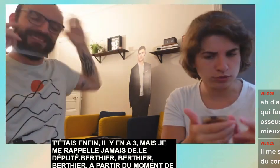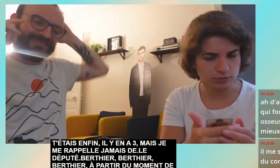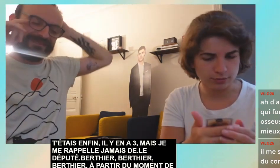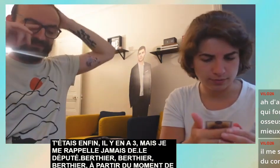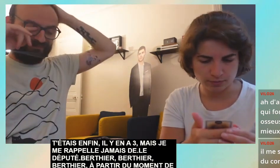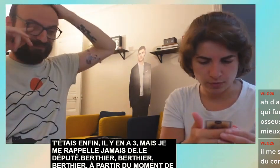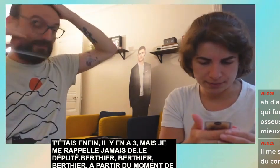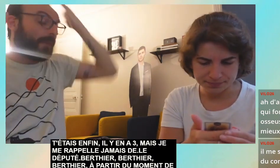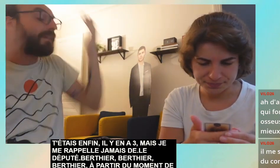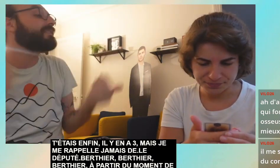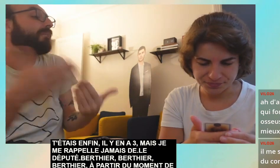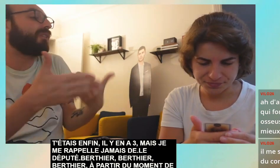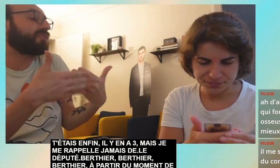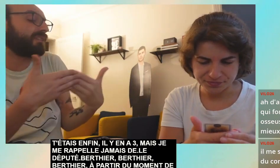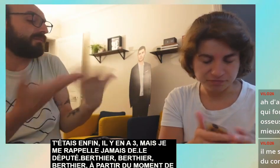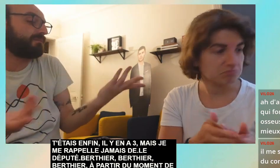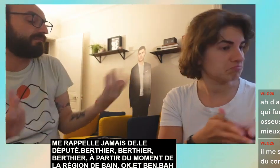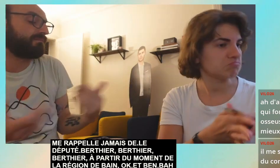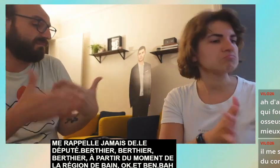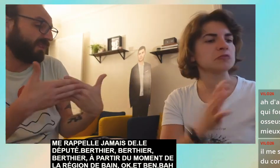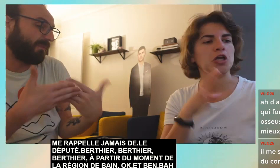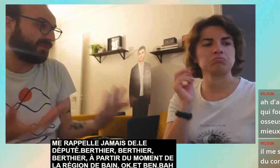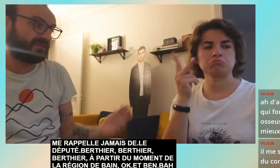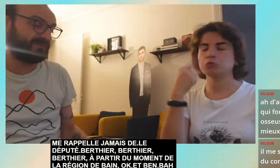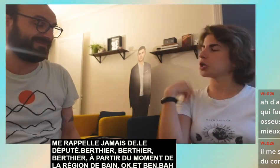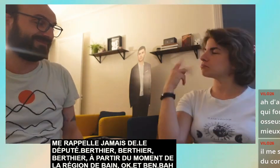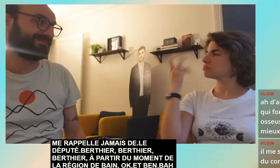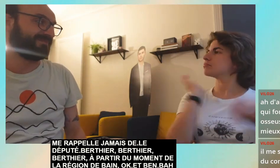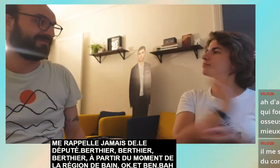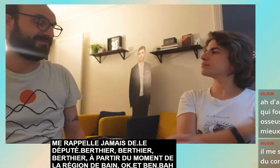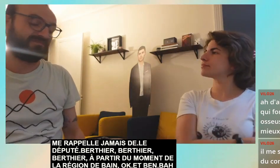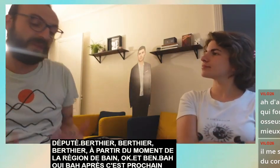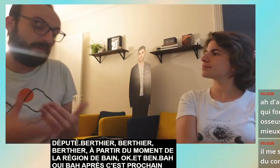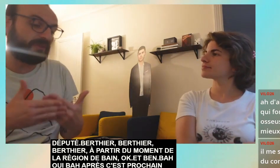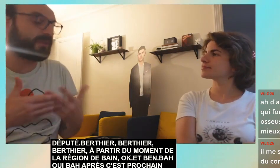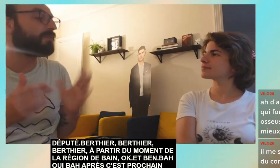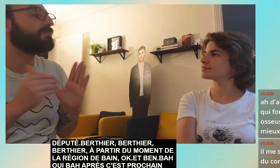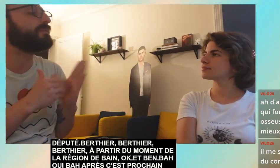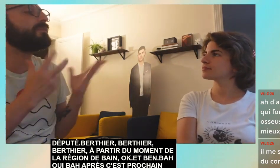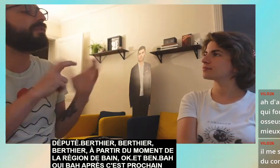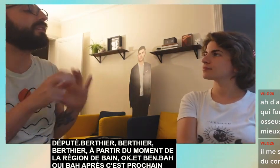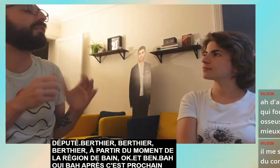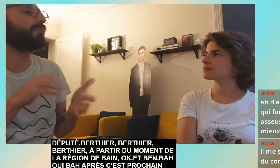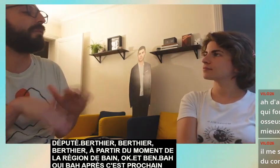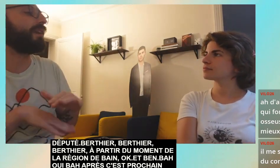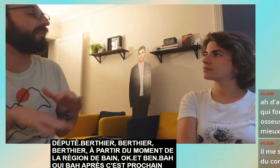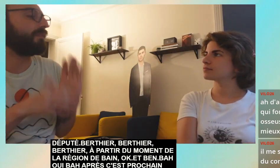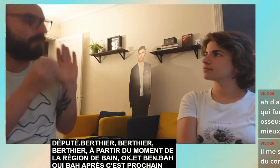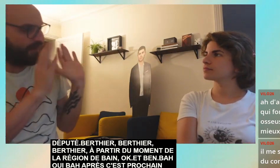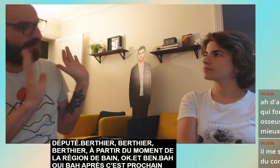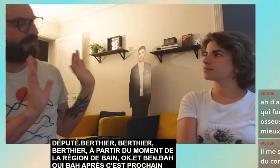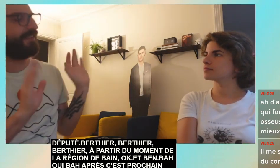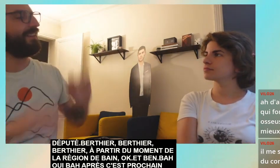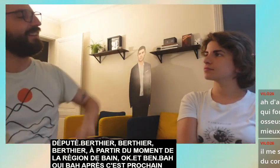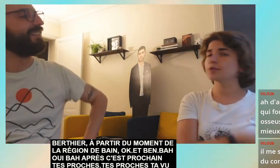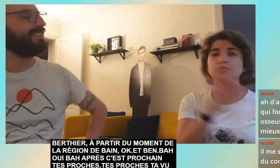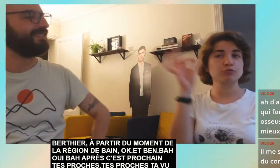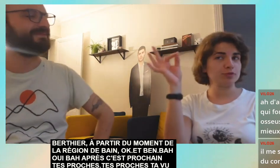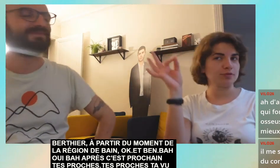oui. Bah après, t'es proche, hein. T'es proche. T'es proche, t'as eu 1800 de base. Bien déjà.